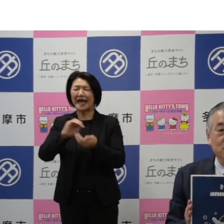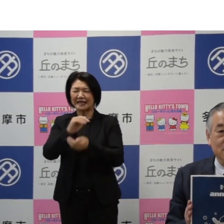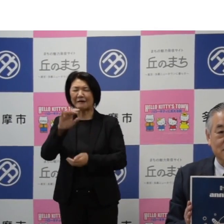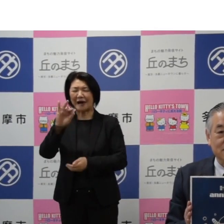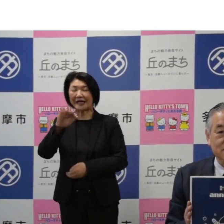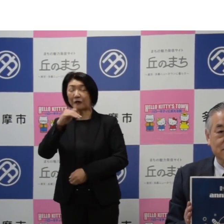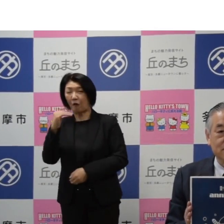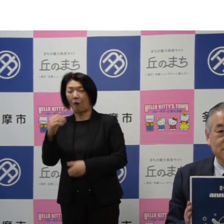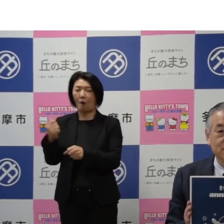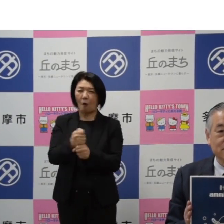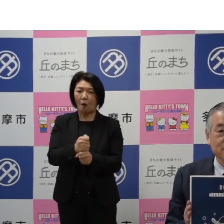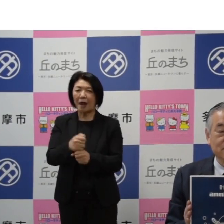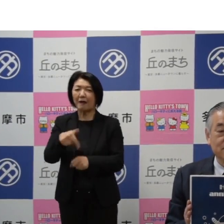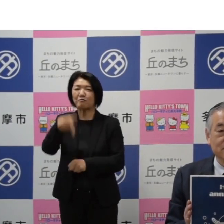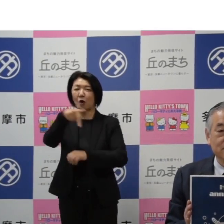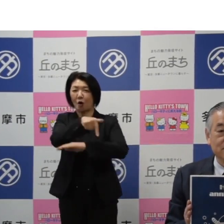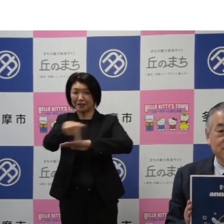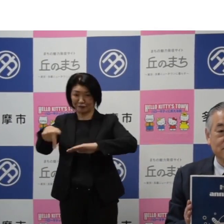によるものです。